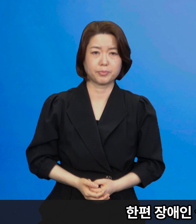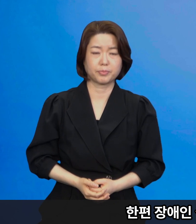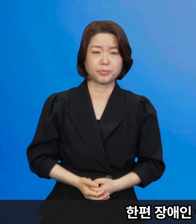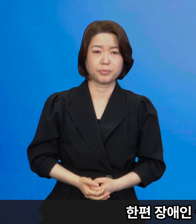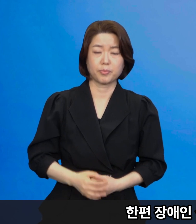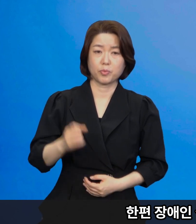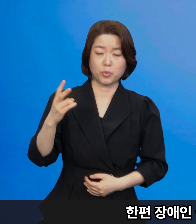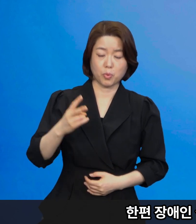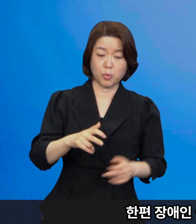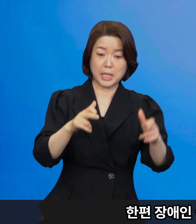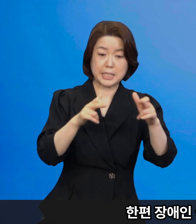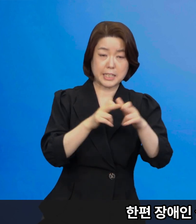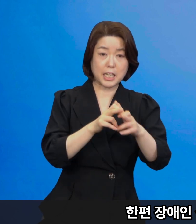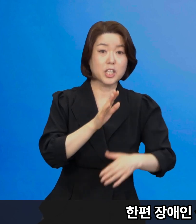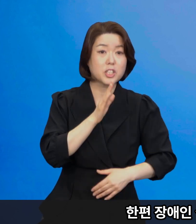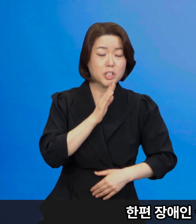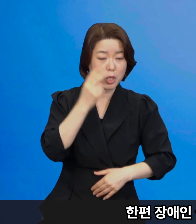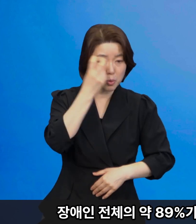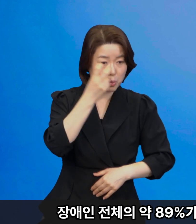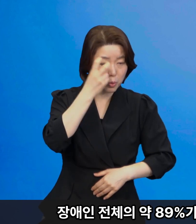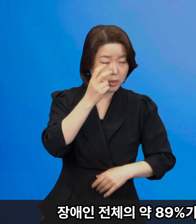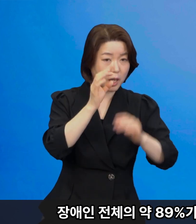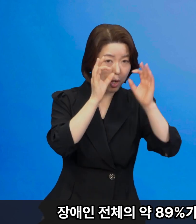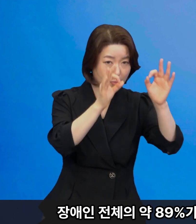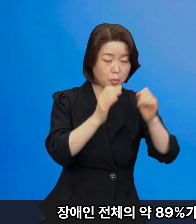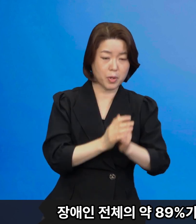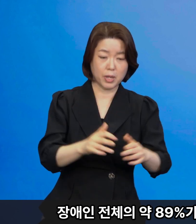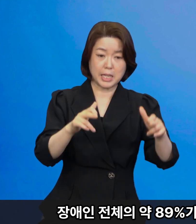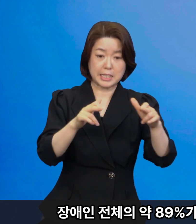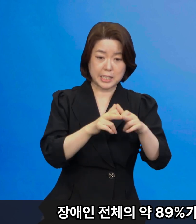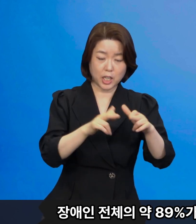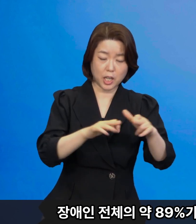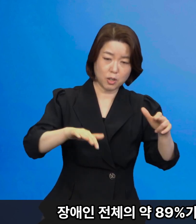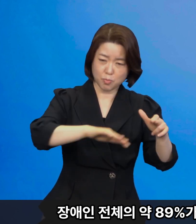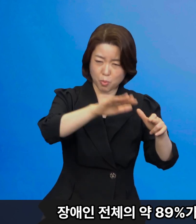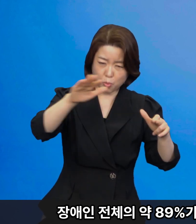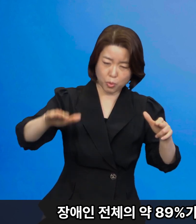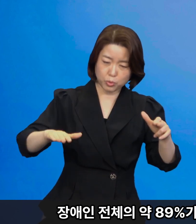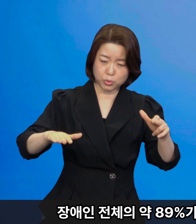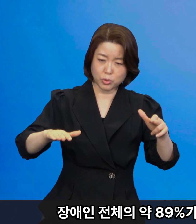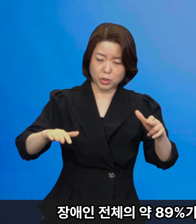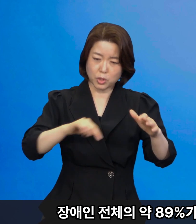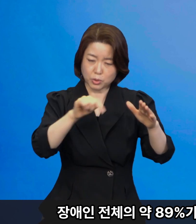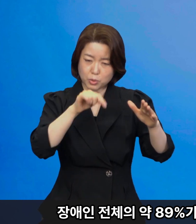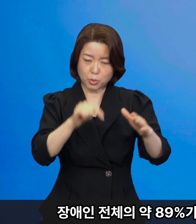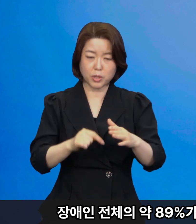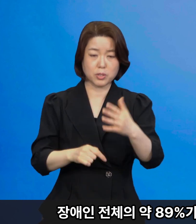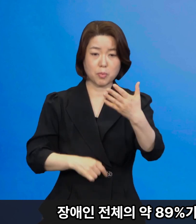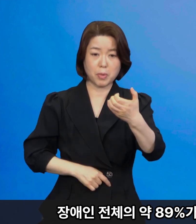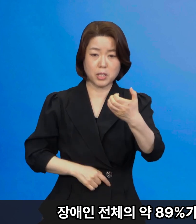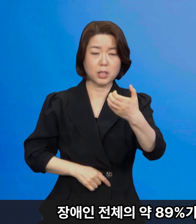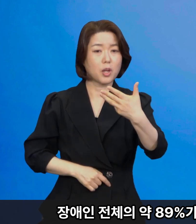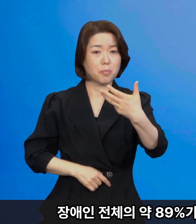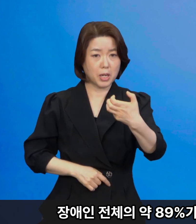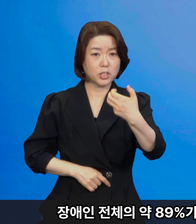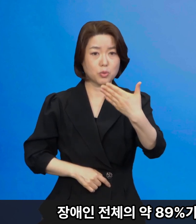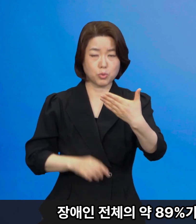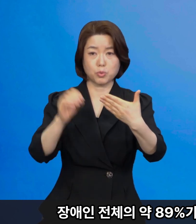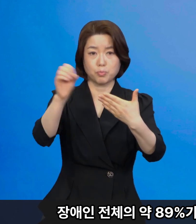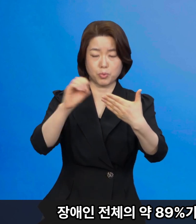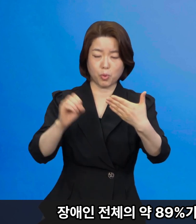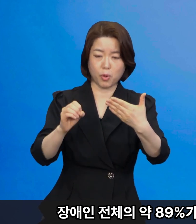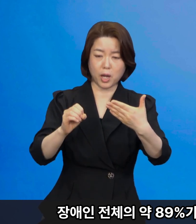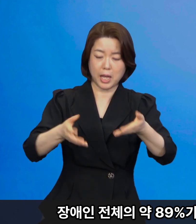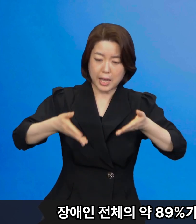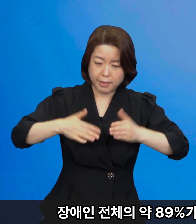한편 장애인 실태 조사에 따르면 장애인 전체의 약 89%가 후천적으로